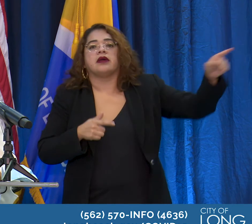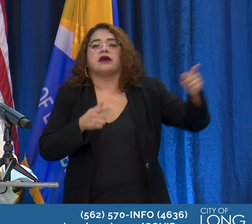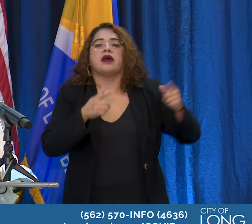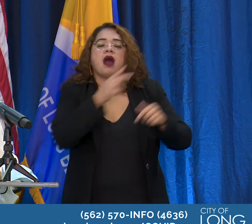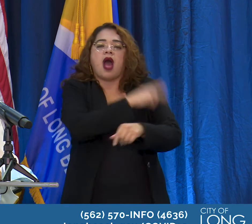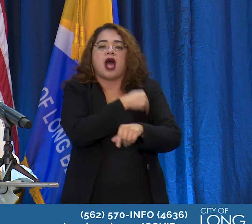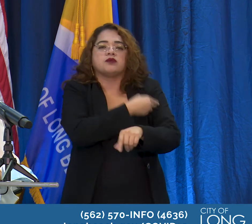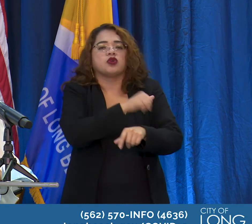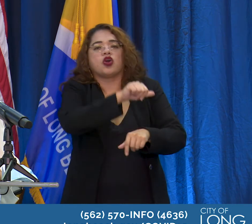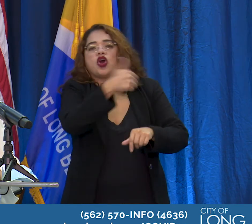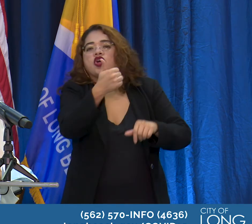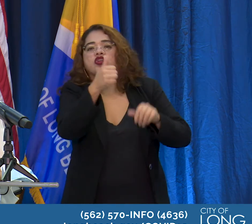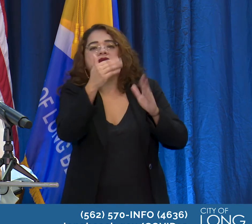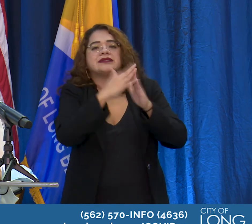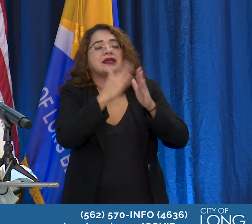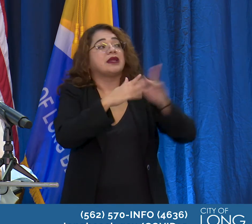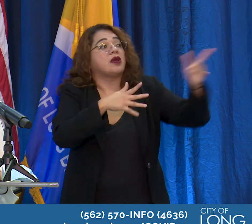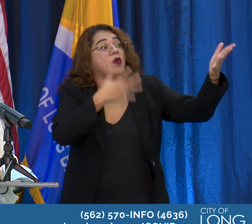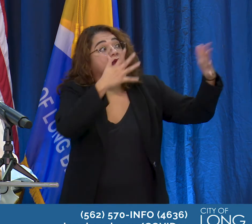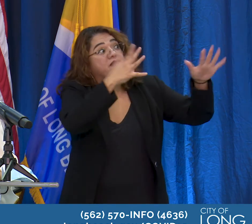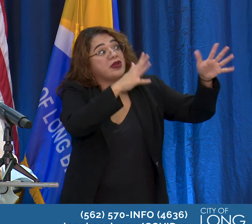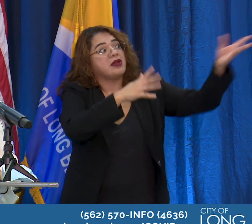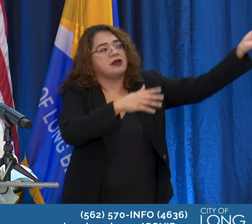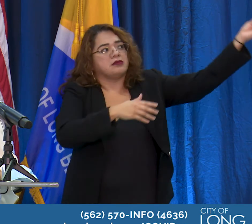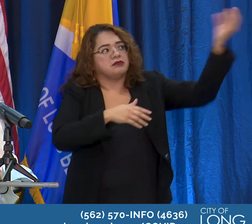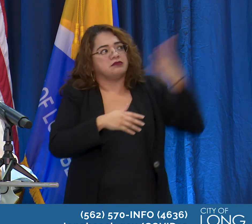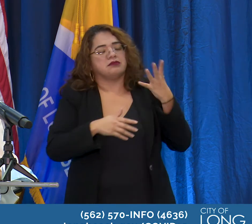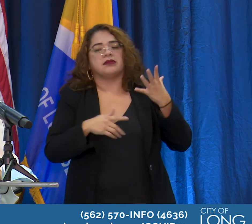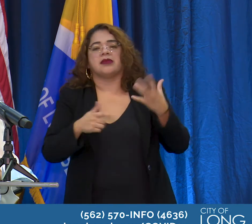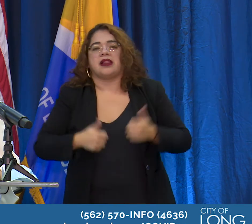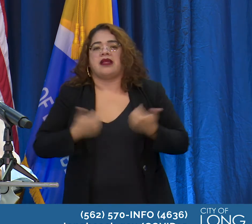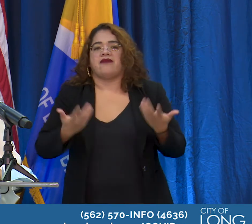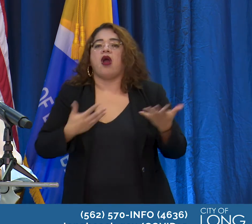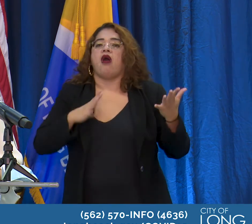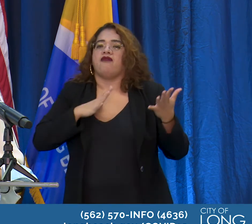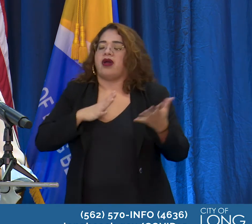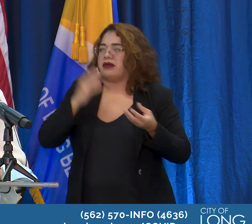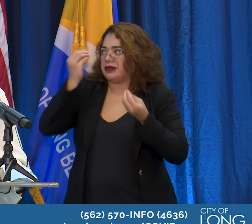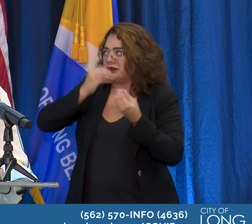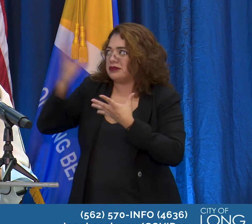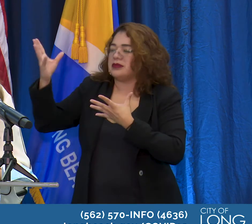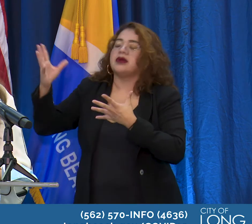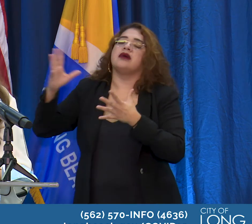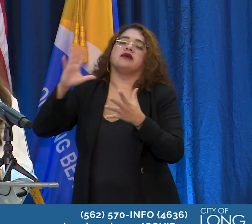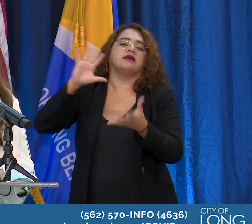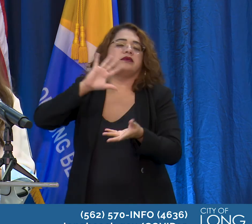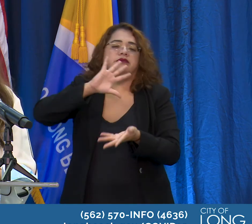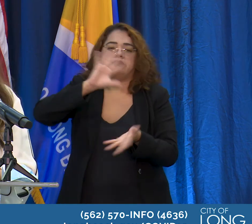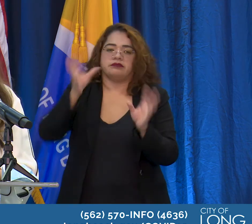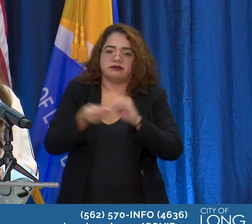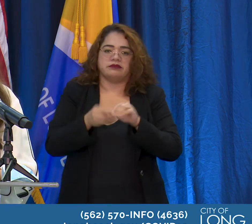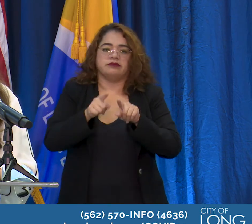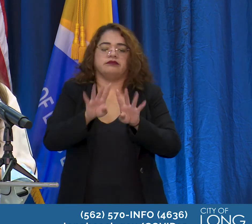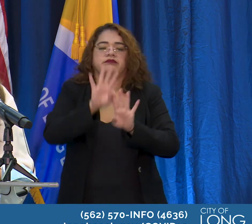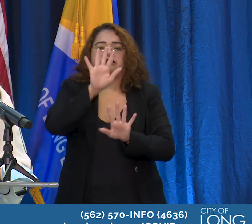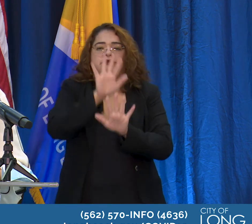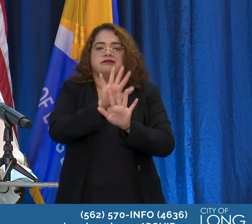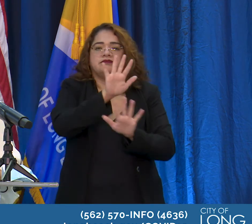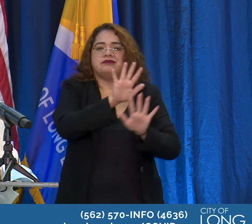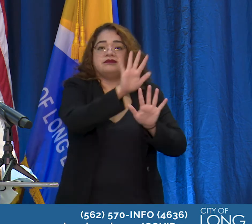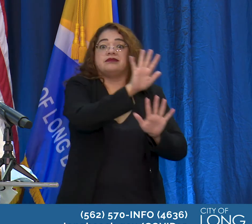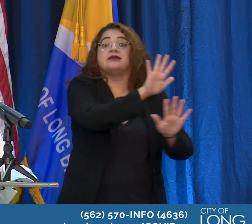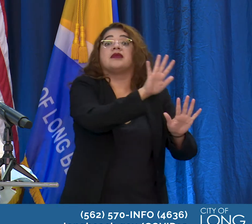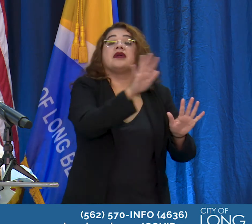esa información, los datos cambian. El promedio de los últimos 14 días es ligeramente más bajo que